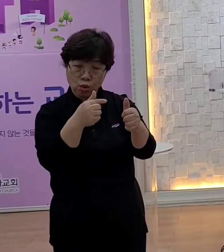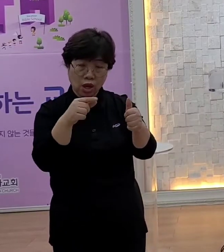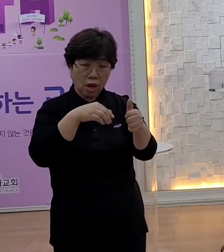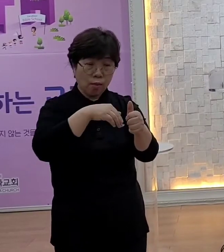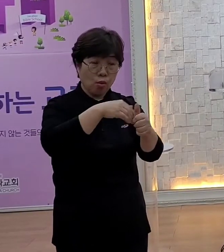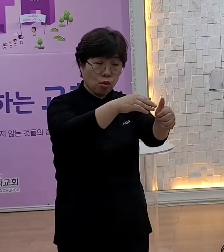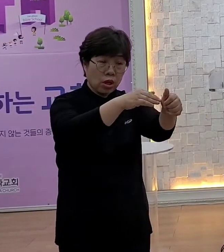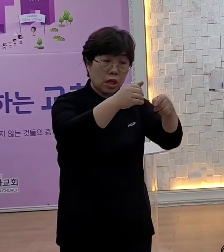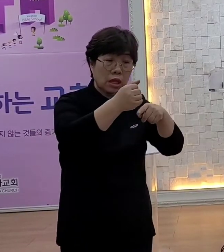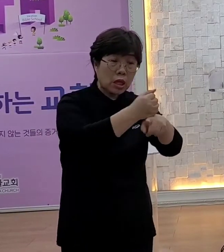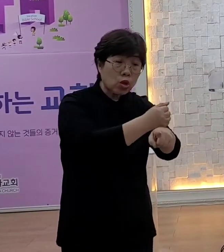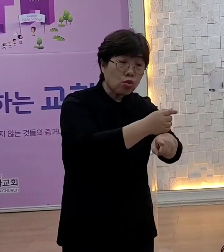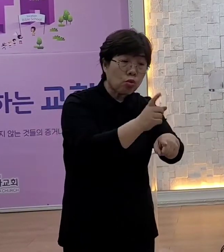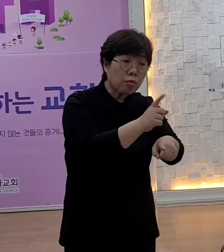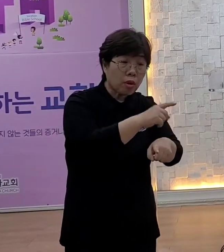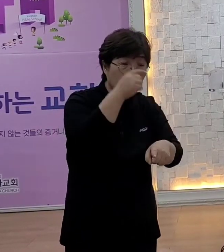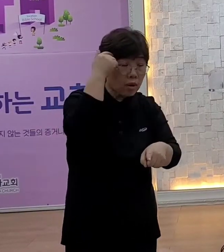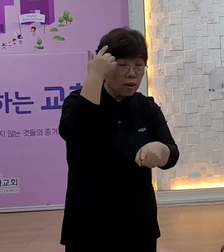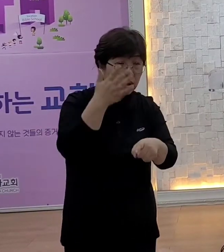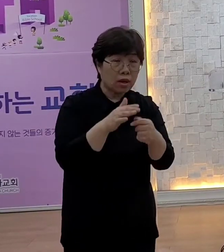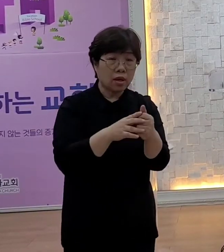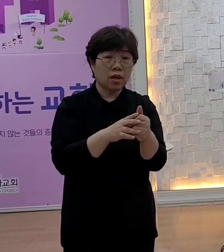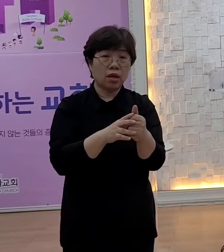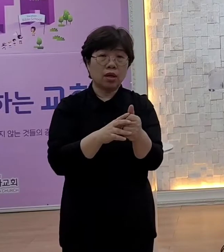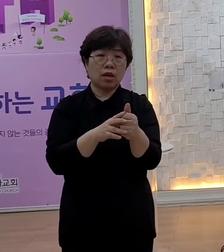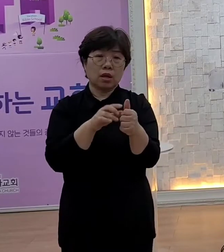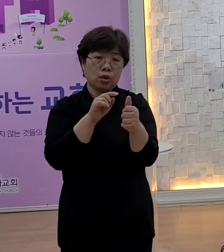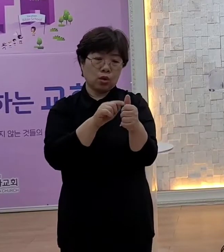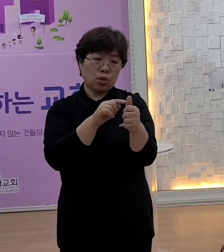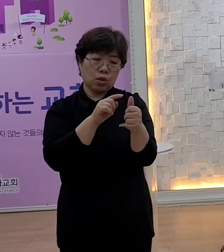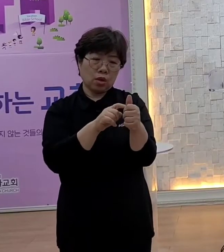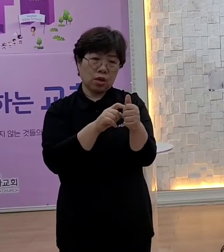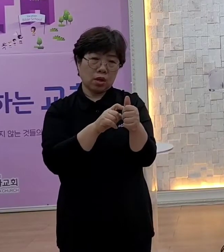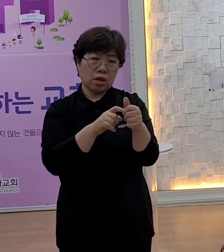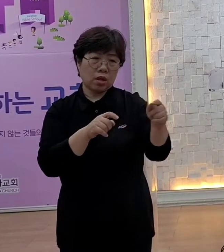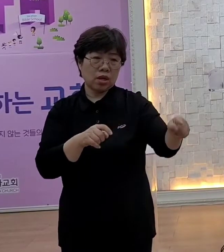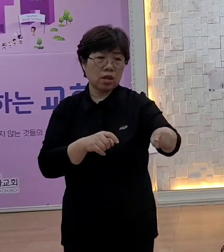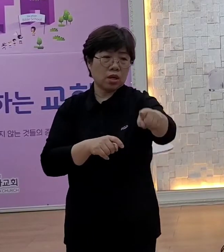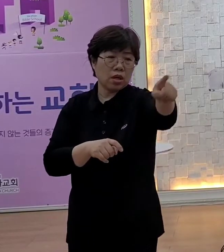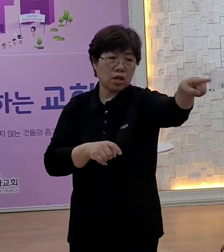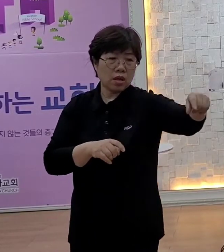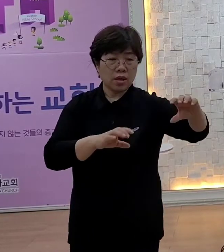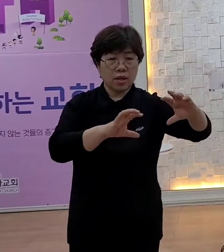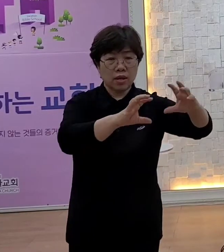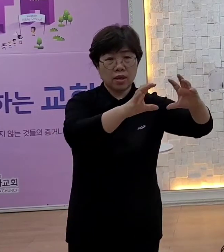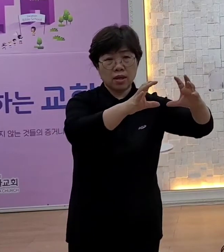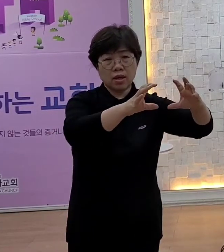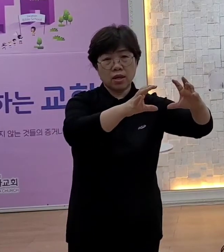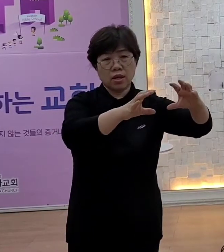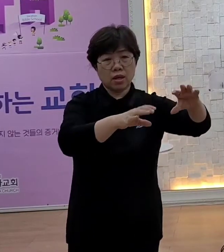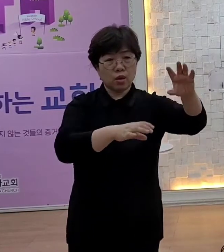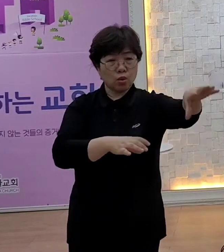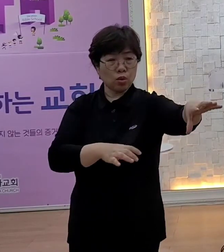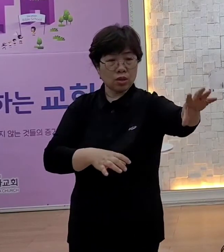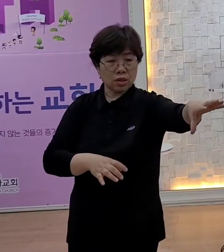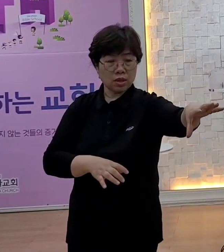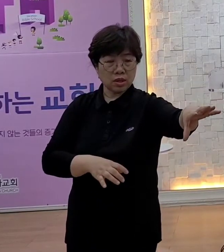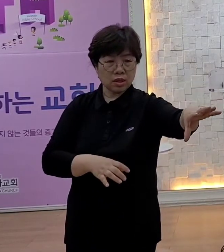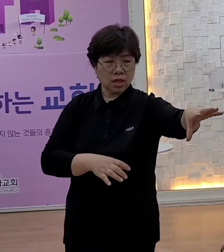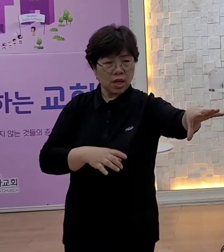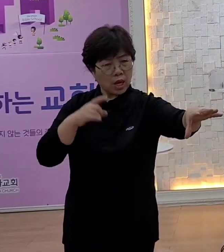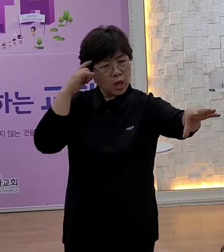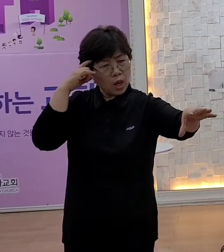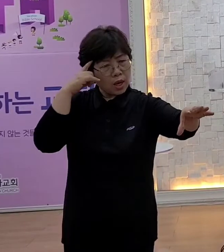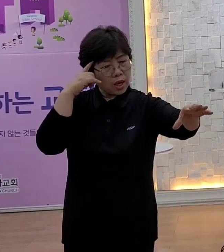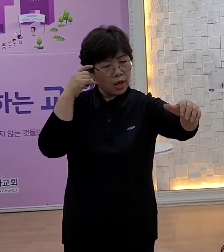요나가 니느웨에 대하여 깊은 관심을 가져야 했다는 사실. 하나님이 니느웨에